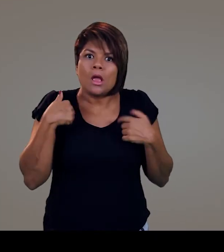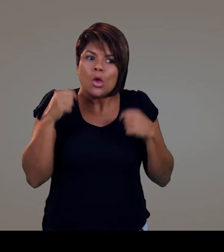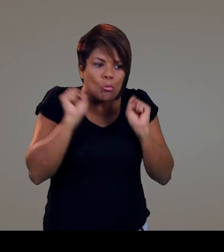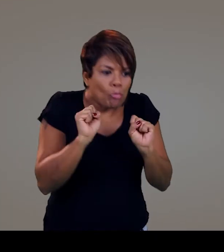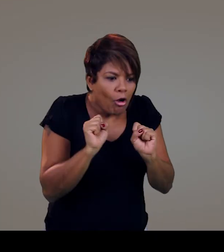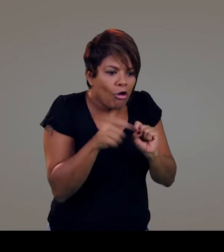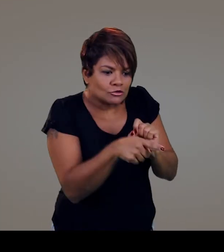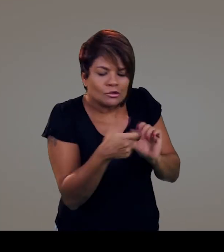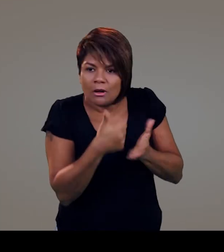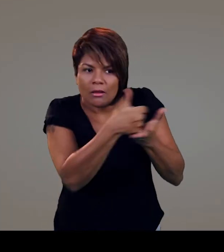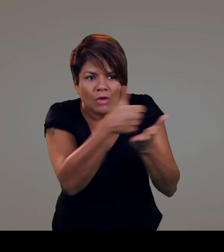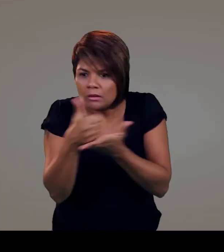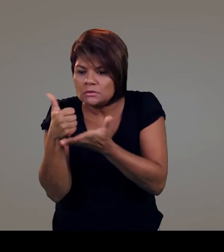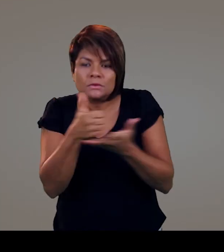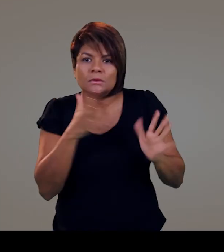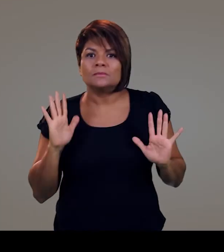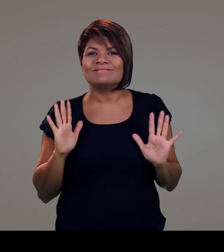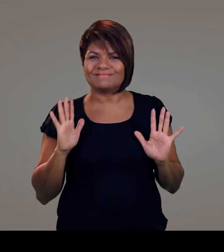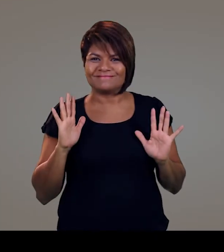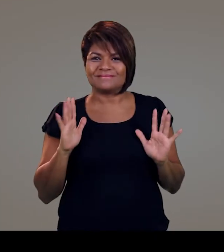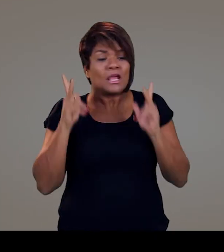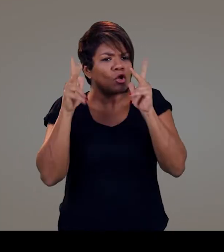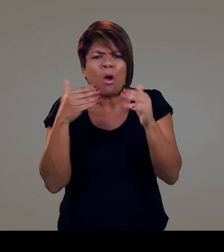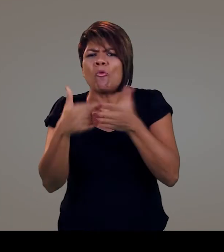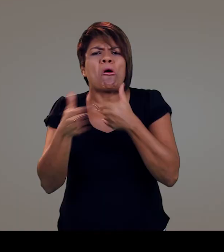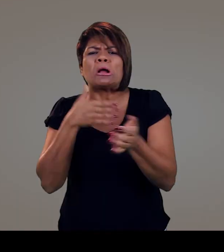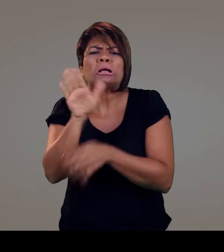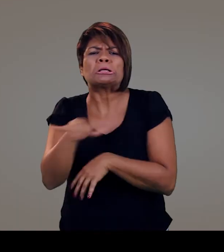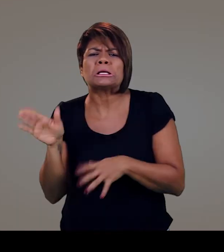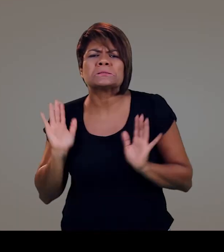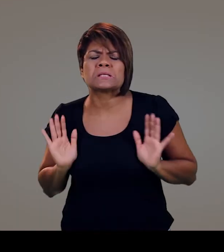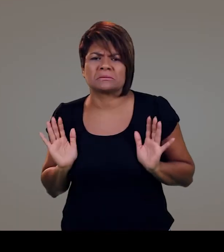ele, coisas que a gente faz com qualquer criança, né?